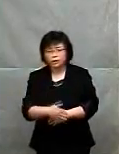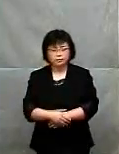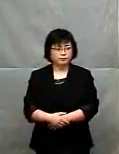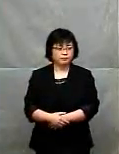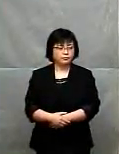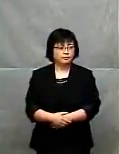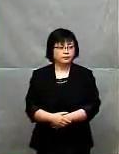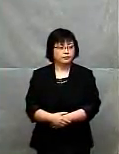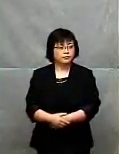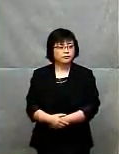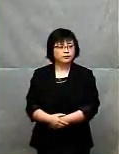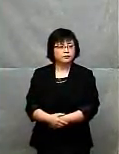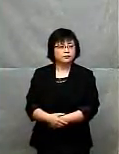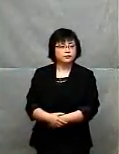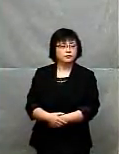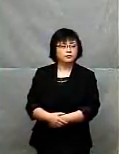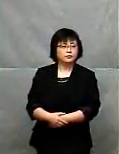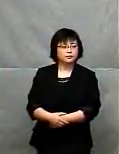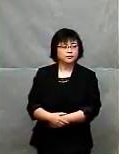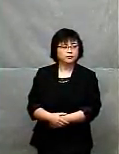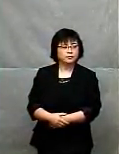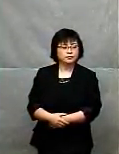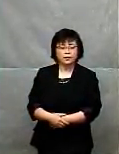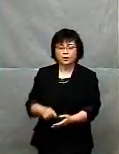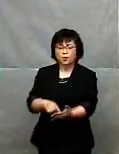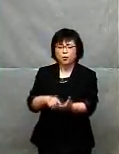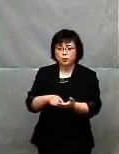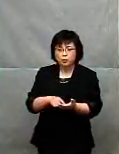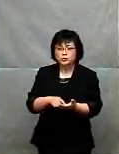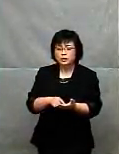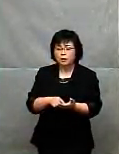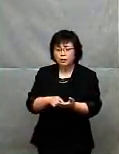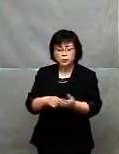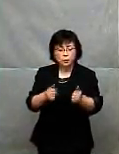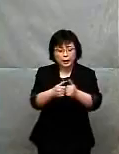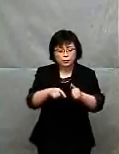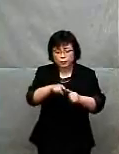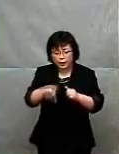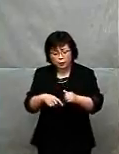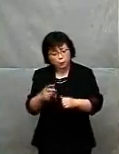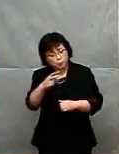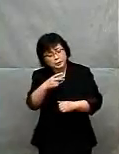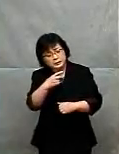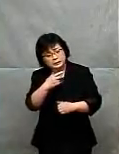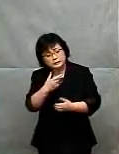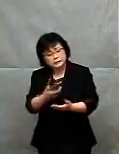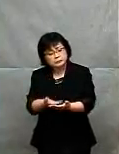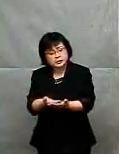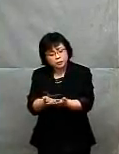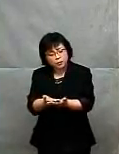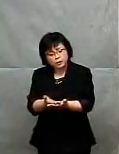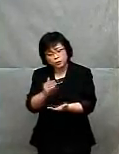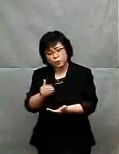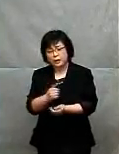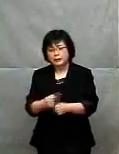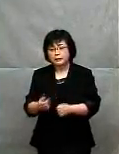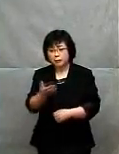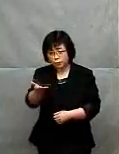詳しい質問ですが、要望としては、公開で見せていただくことはできないでしょうか。この2点お願いします